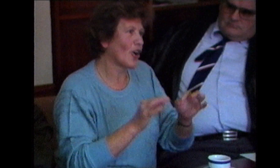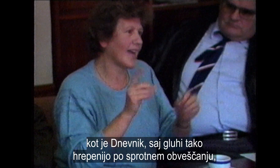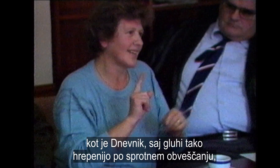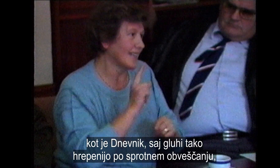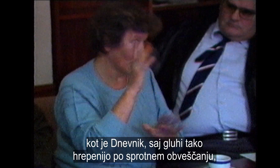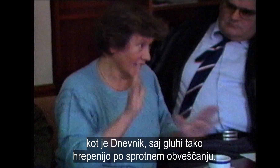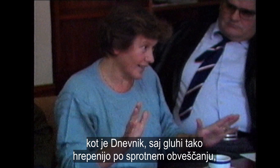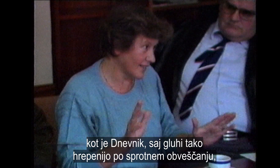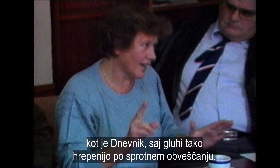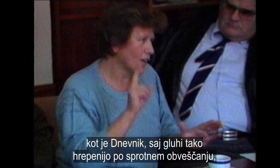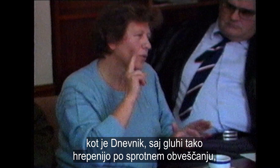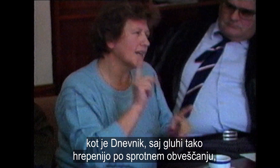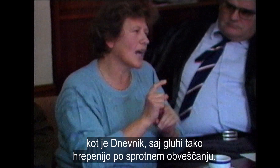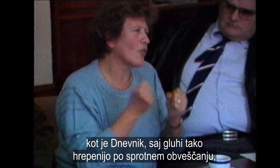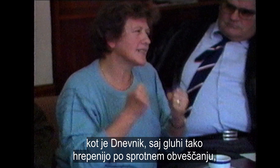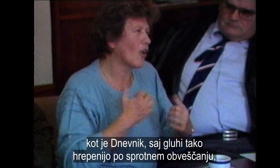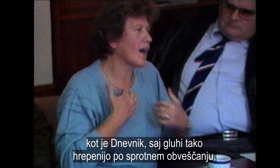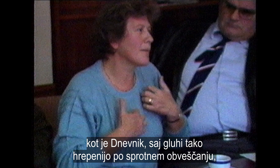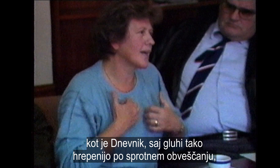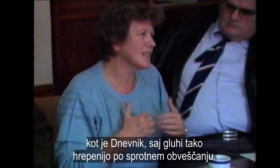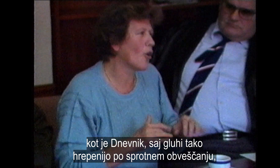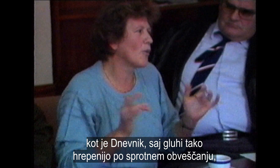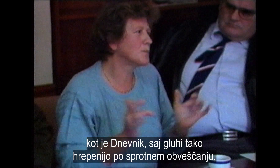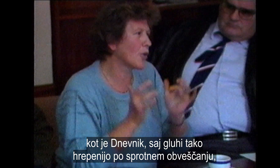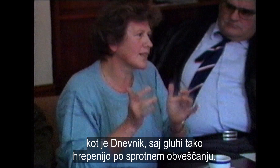je dnevnik, gluhi tako zelo hrepenijo po sprotnem